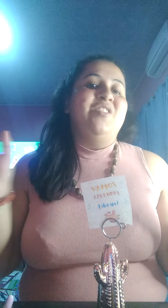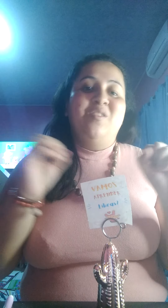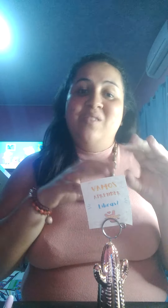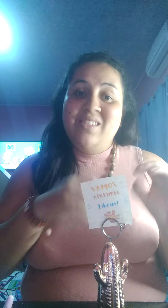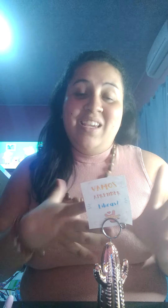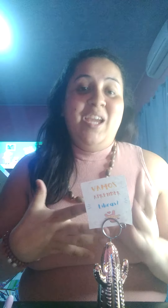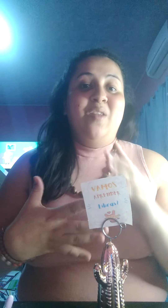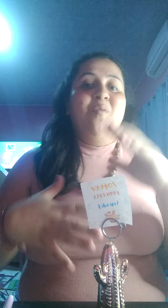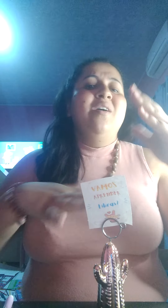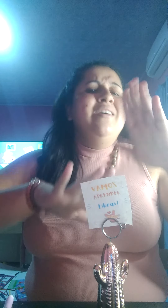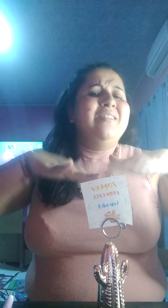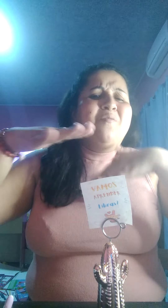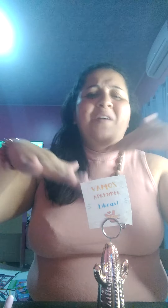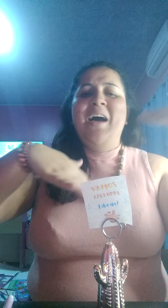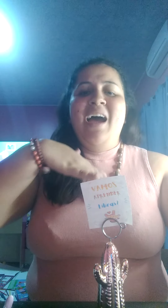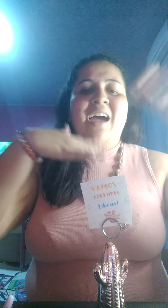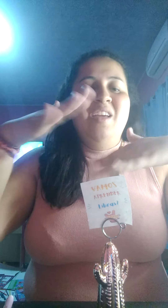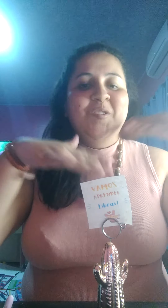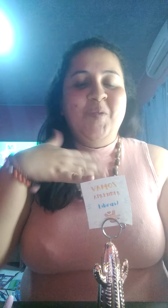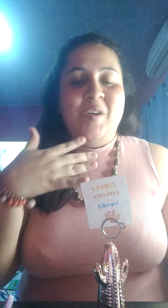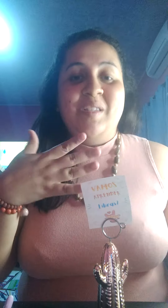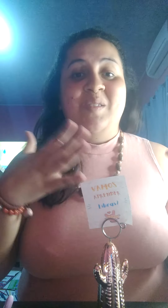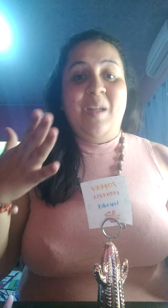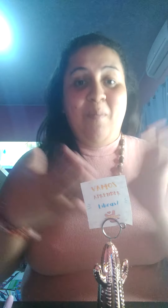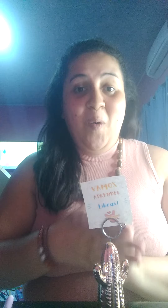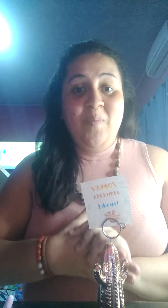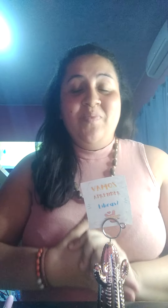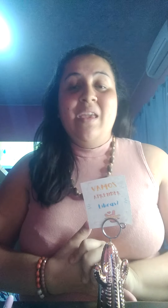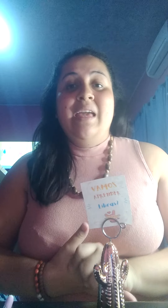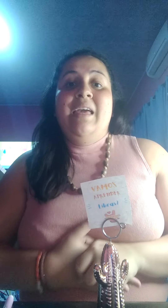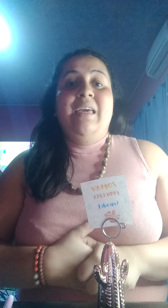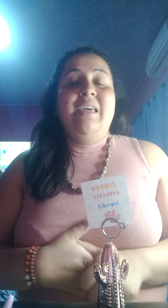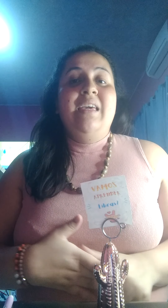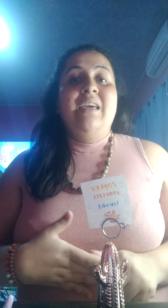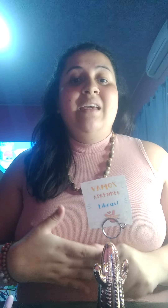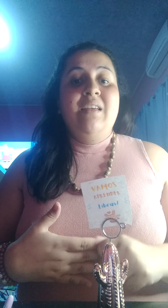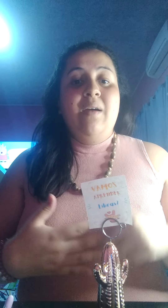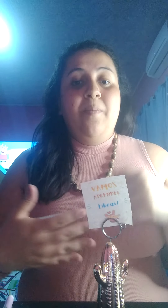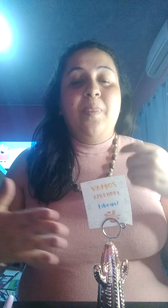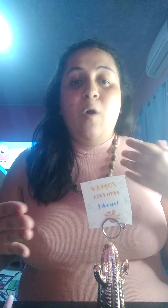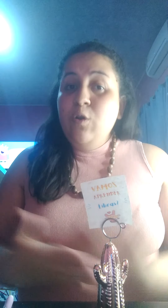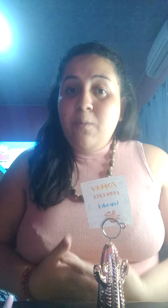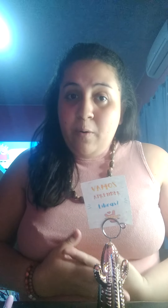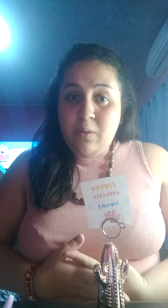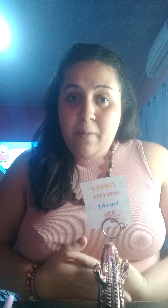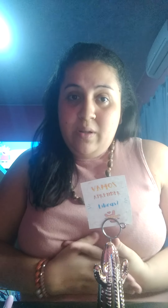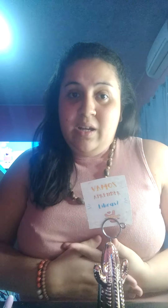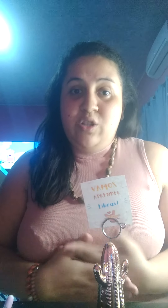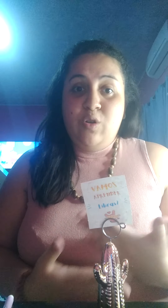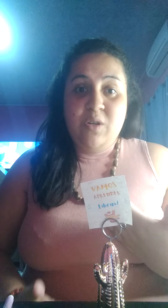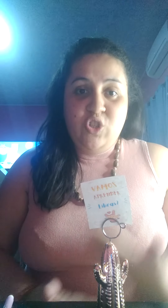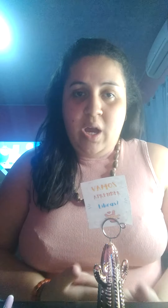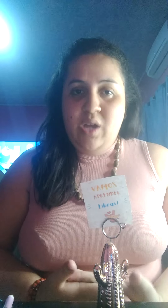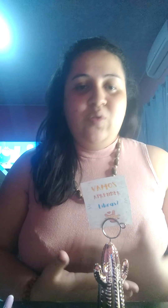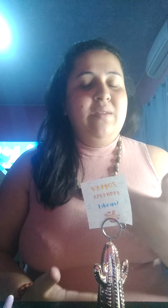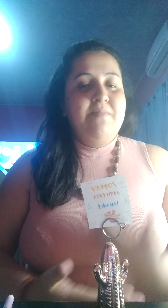do ensino, são várias coisas, tá bom? E outro ponto importante sobre gestos e